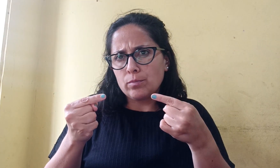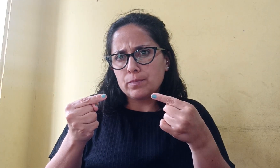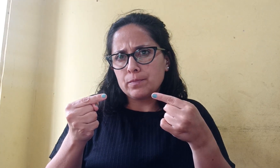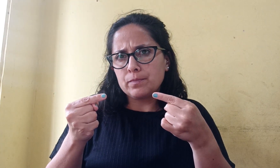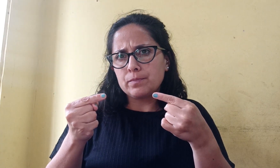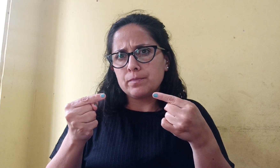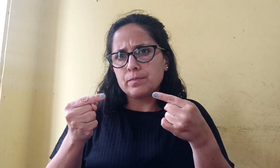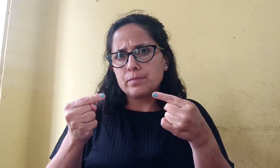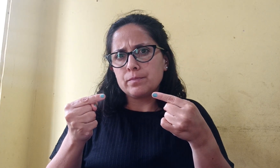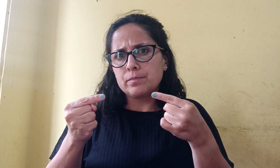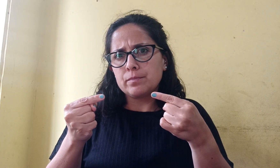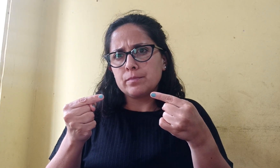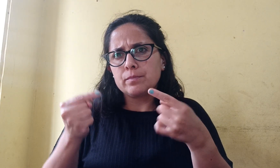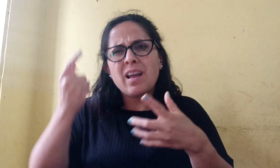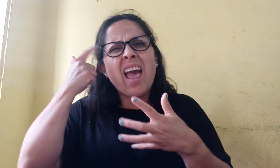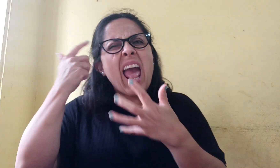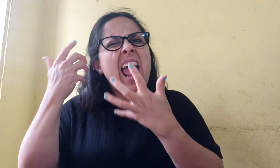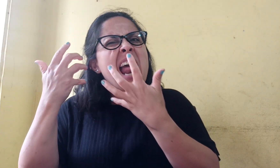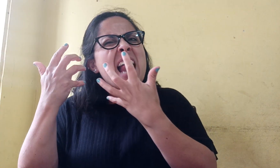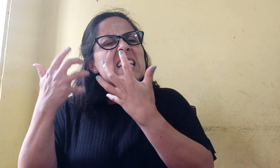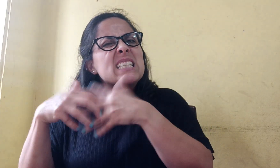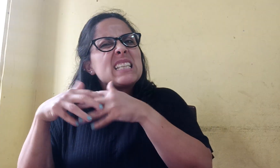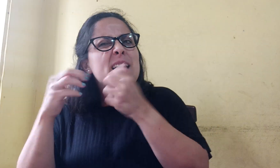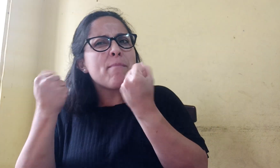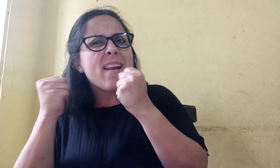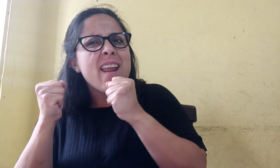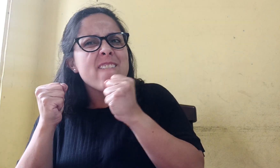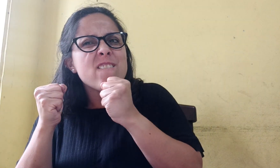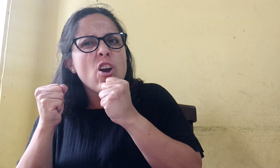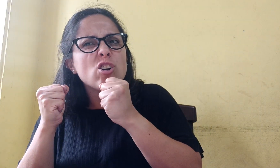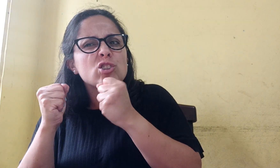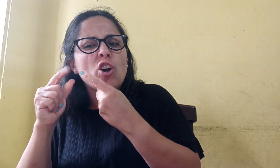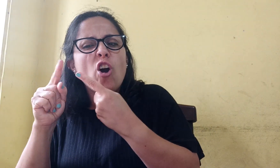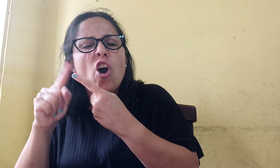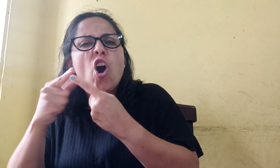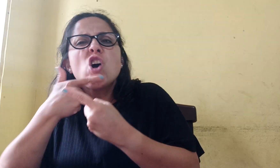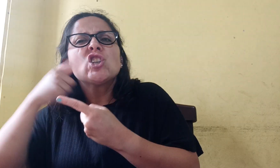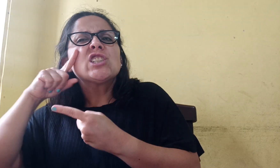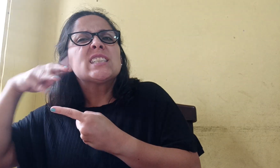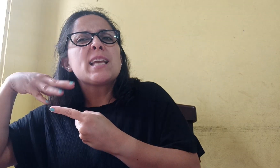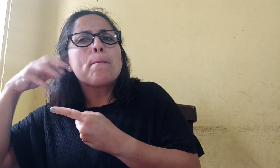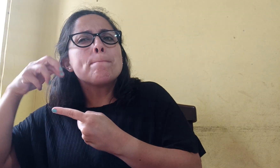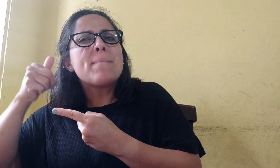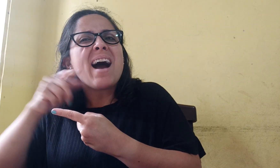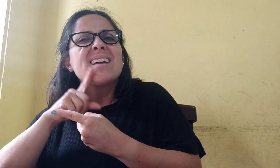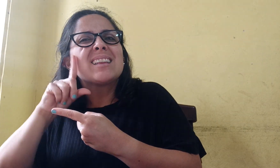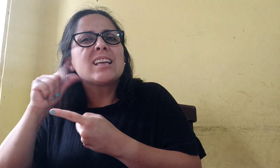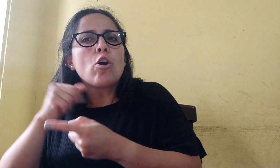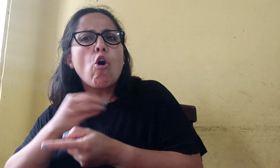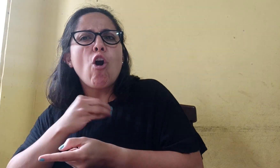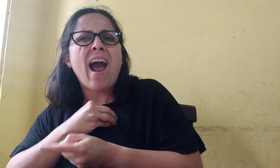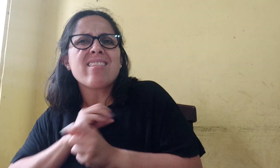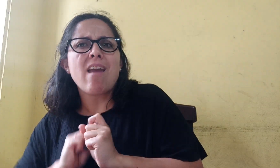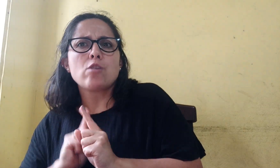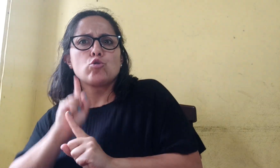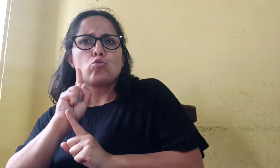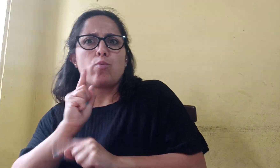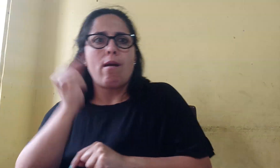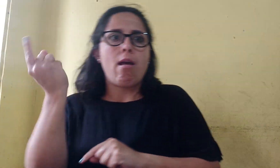el sistema nervioso simpático aumenta la frecuencia cardíaca, el parasimpático disminuye la frecuencia cardíaca. Son